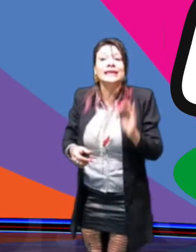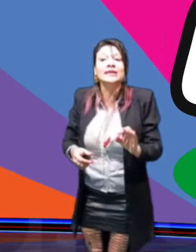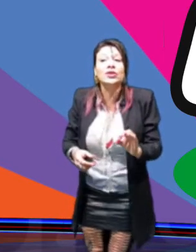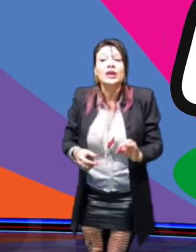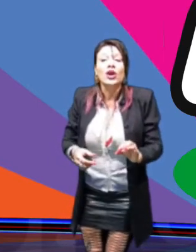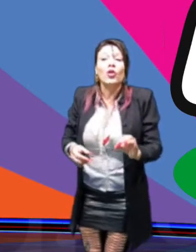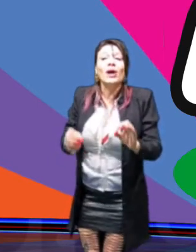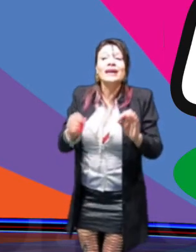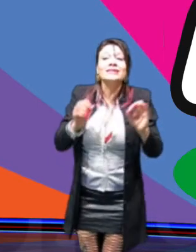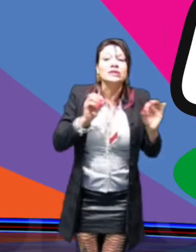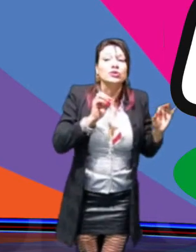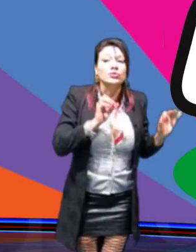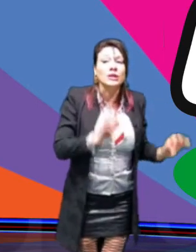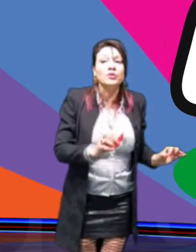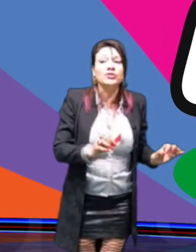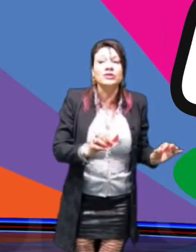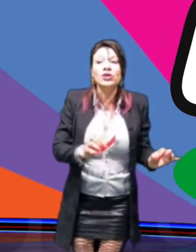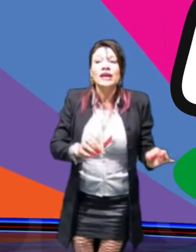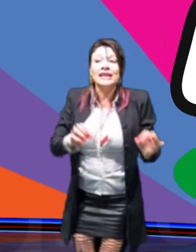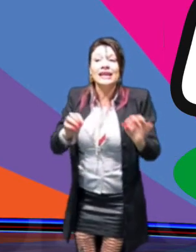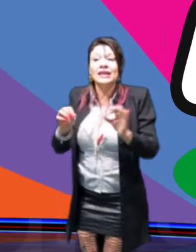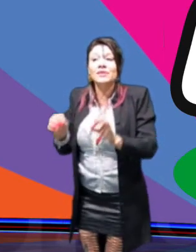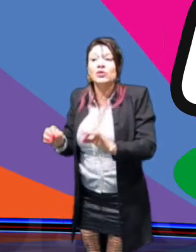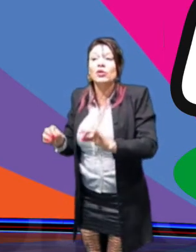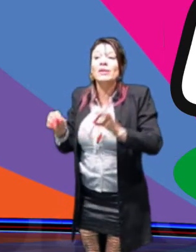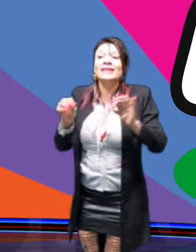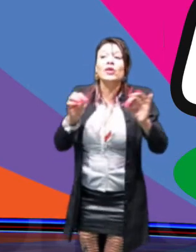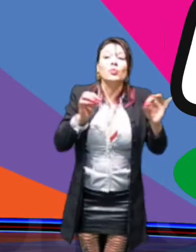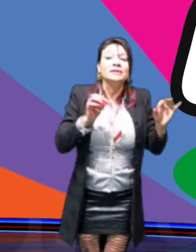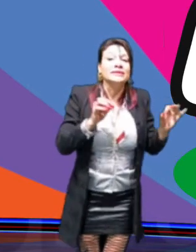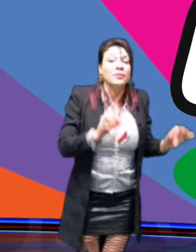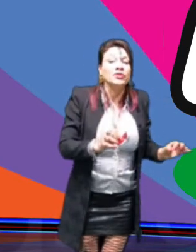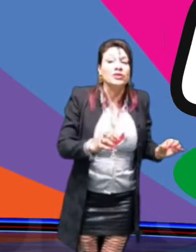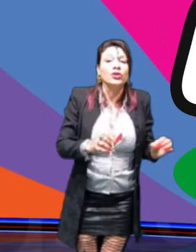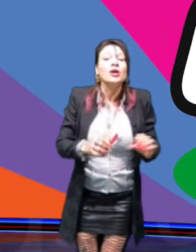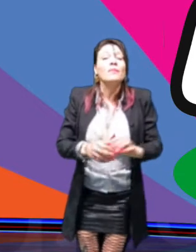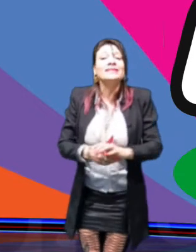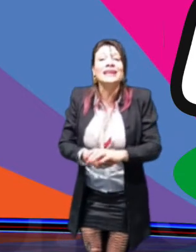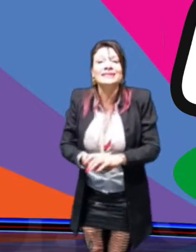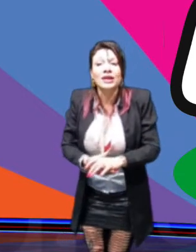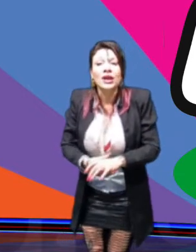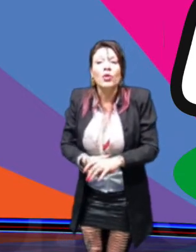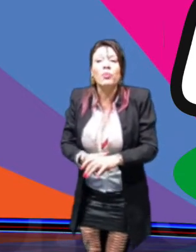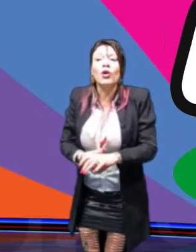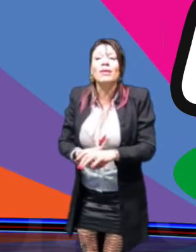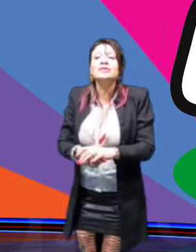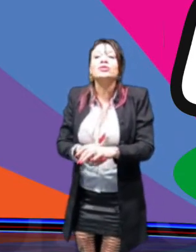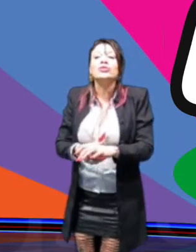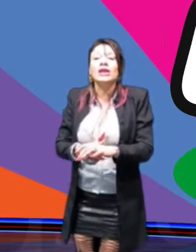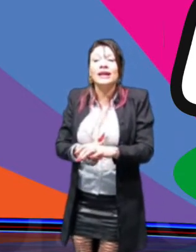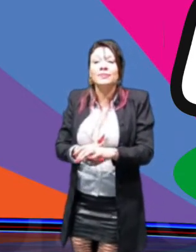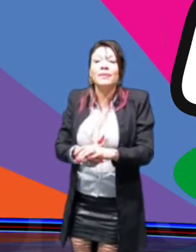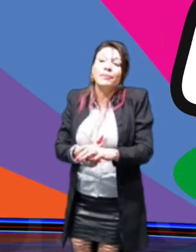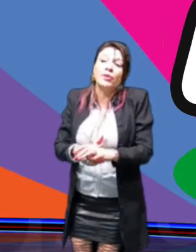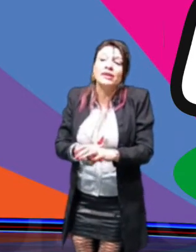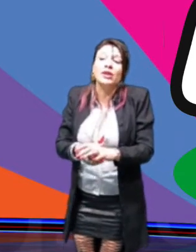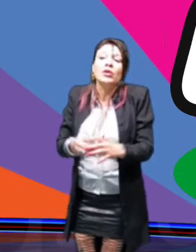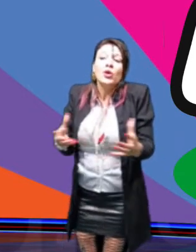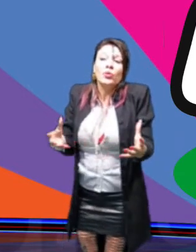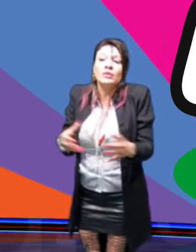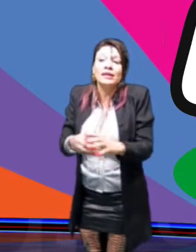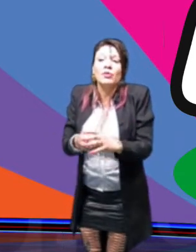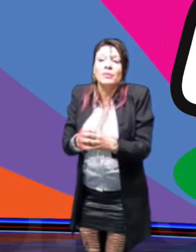crédito, como han crecido en un 10% y las de débito han aumentado en un 23%, pasarán a ser un poco más controladas para poder tener